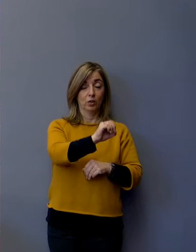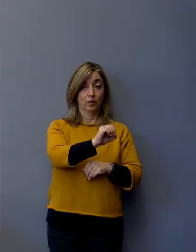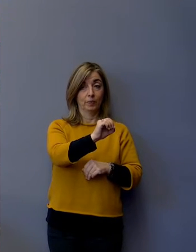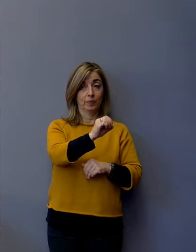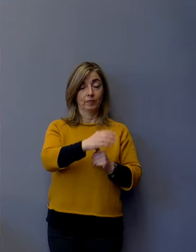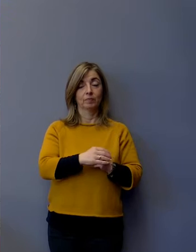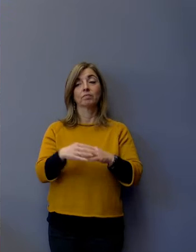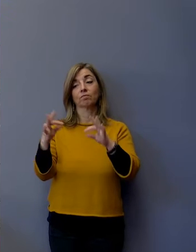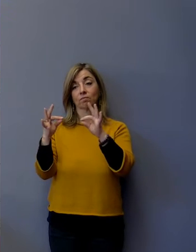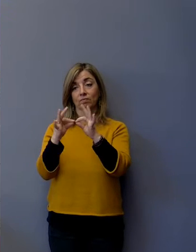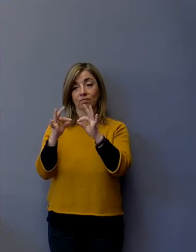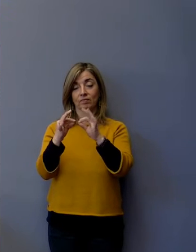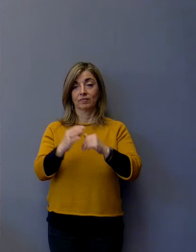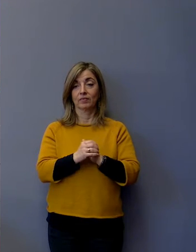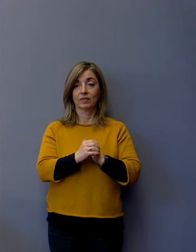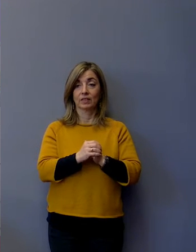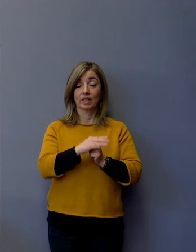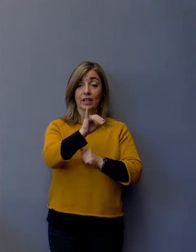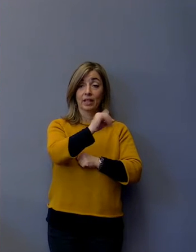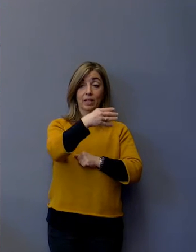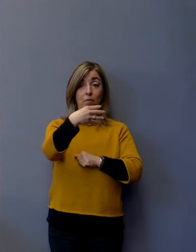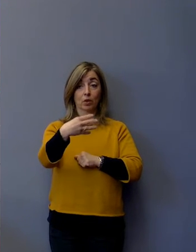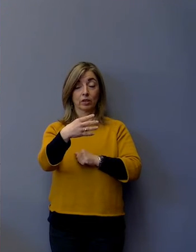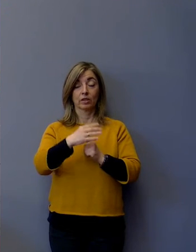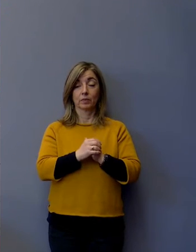favore non è consigliere immordino